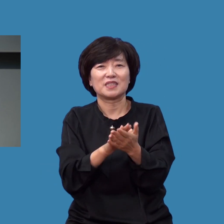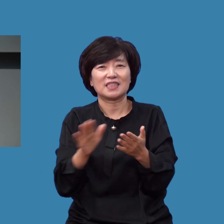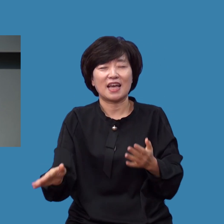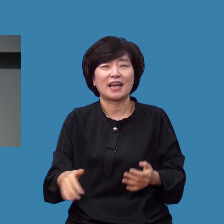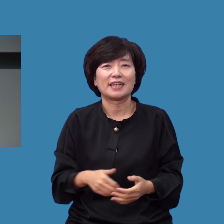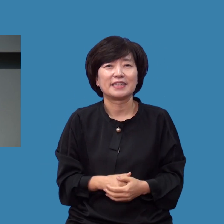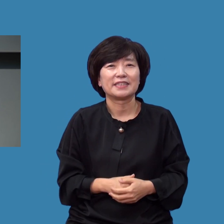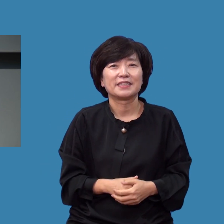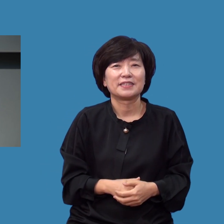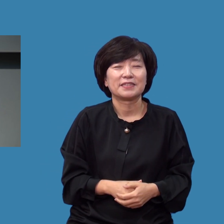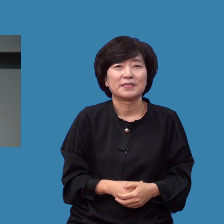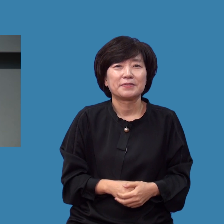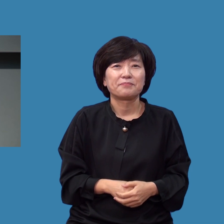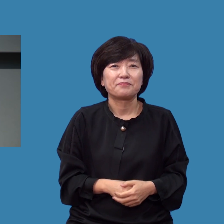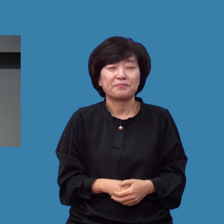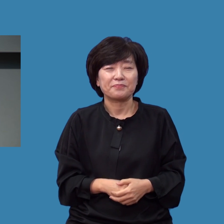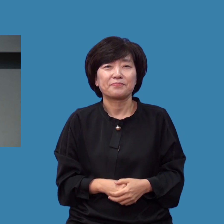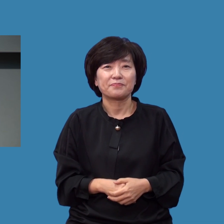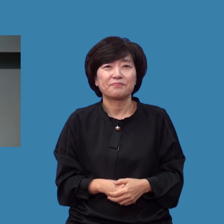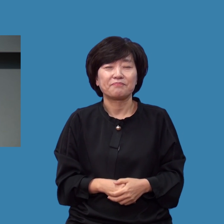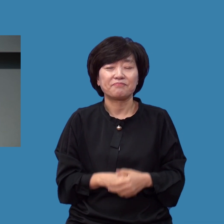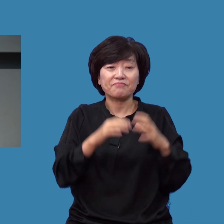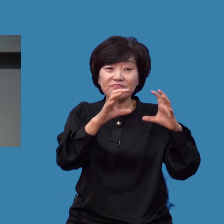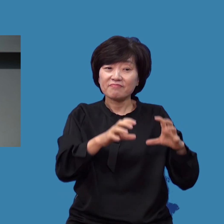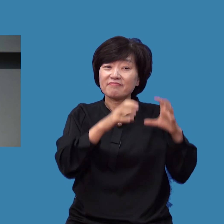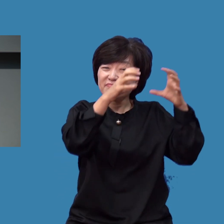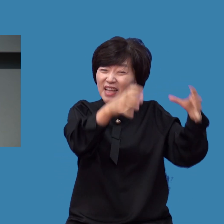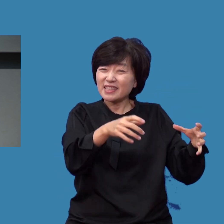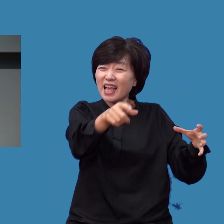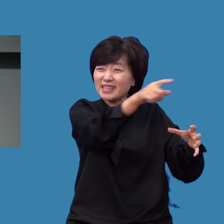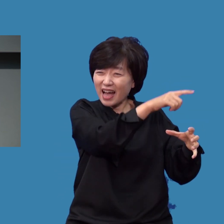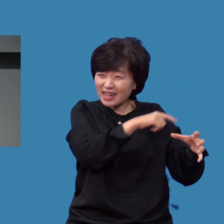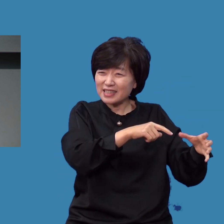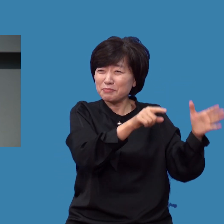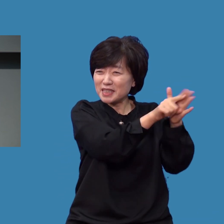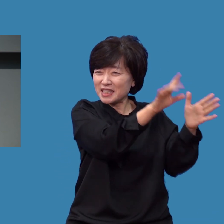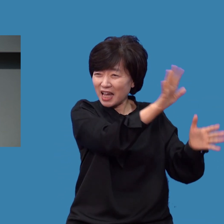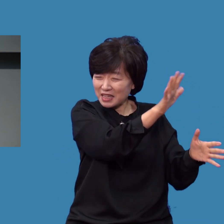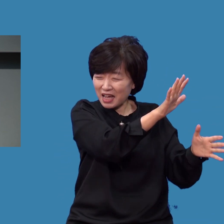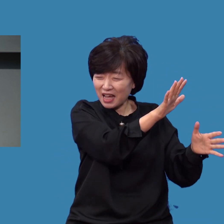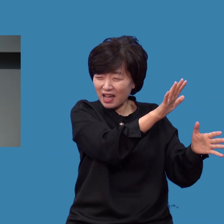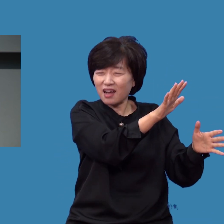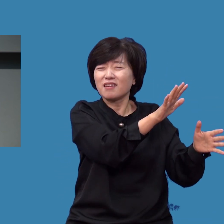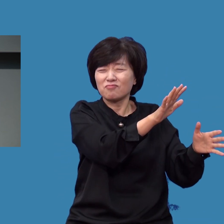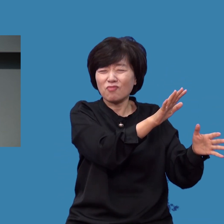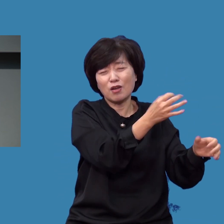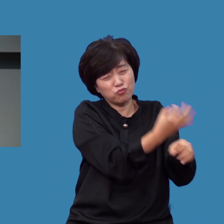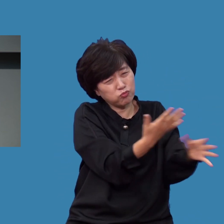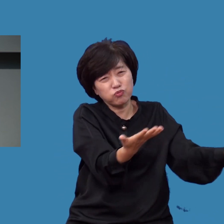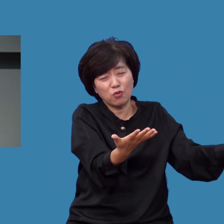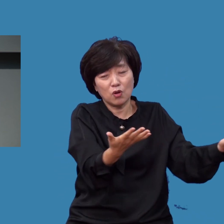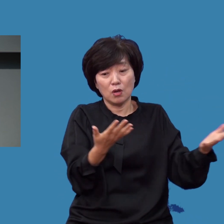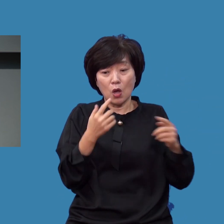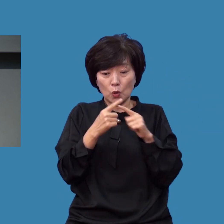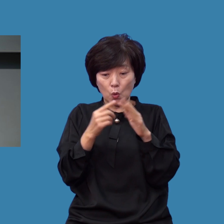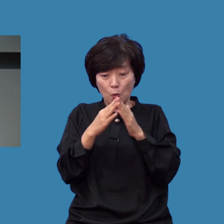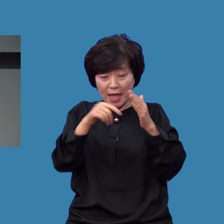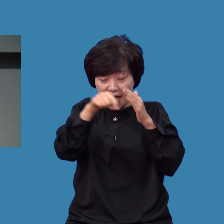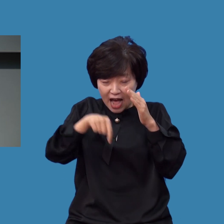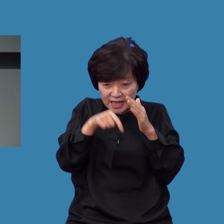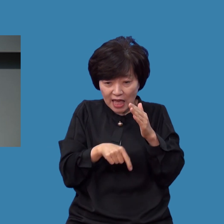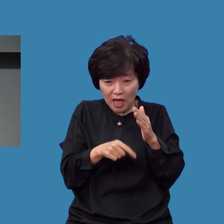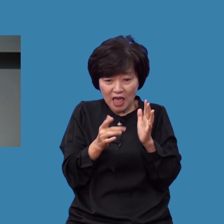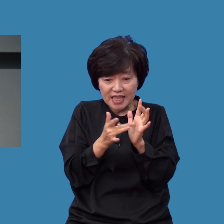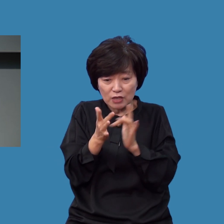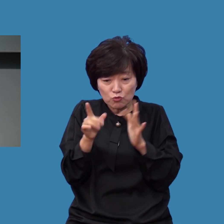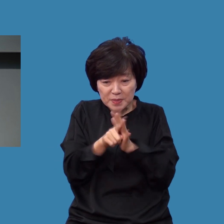자, 어찌됐든지 간에 뭐 세상이 그러는 거야 뭐 어떻게 하겠습니까만, 문제는 교회 안의 그리스도인들까지도 이 초월적이고 초자연적인